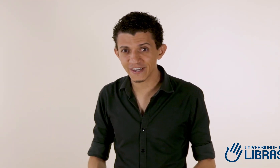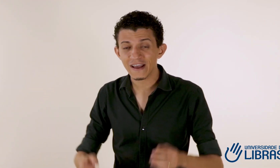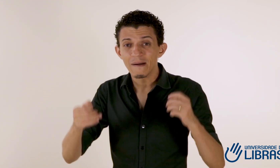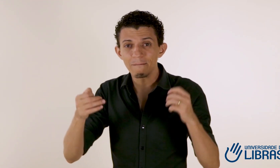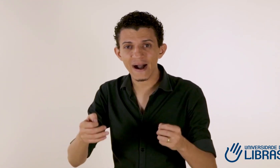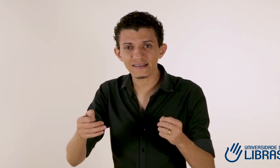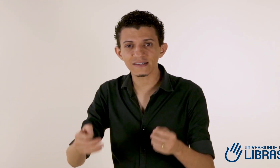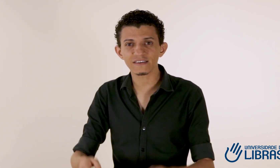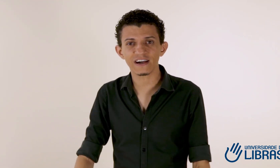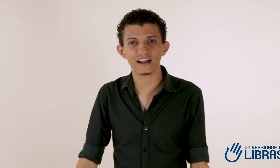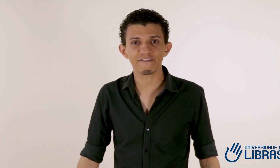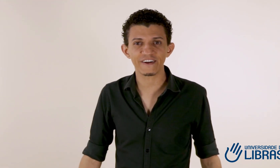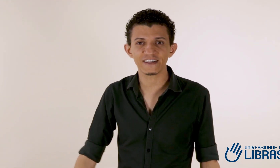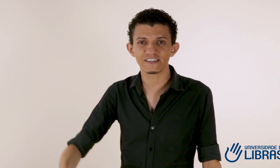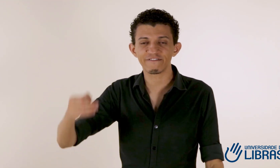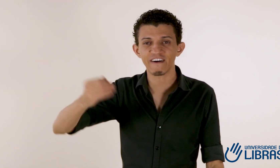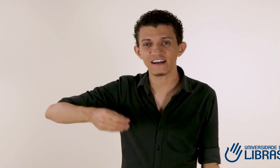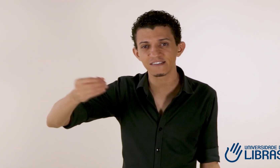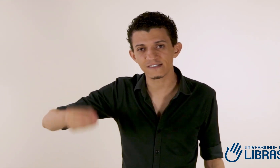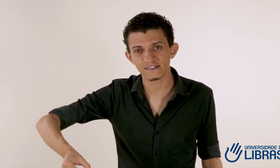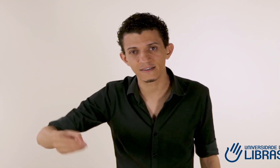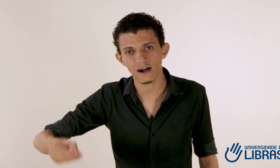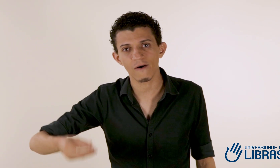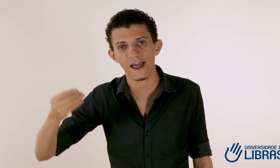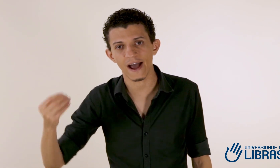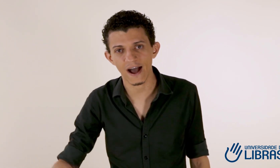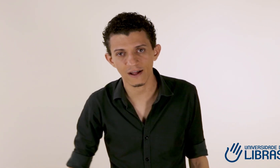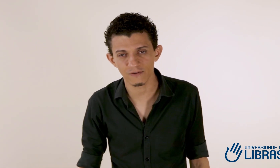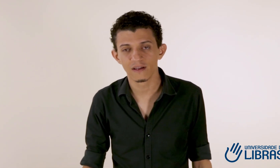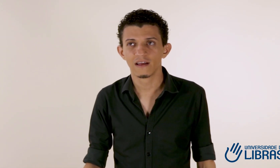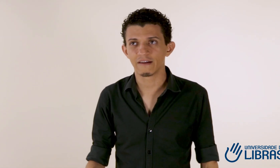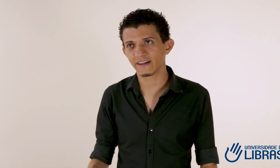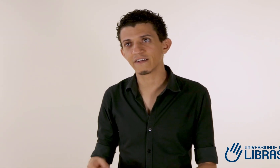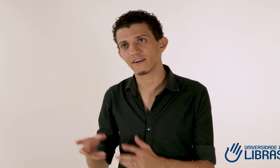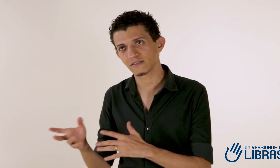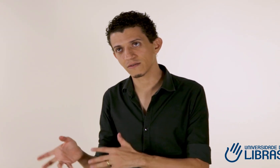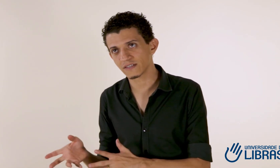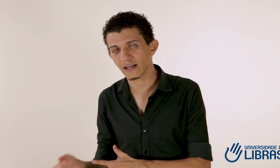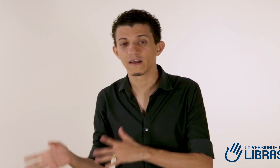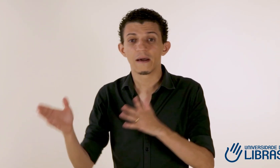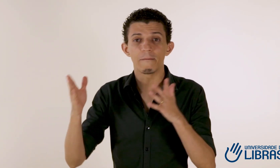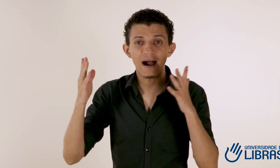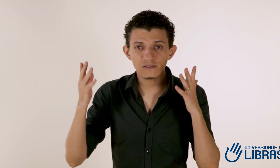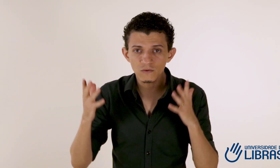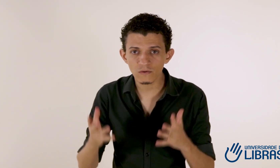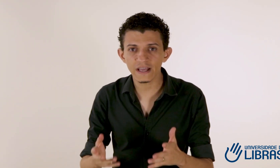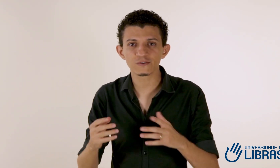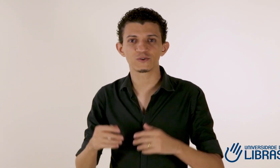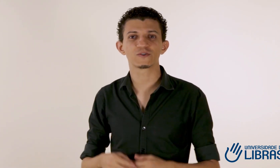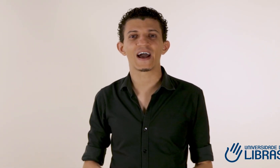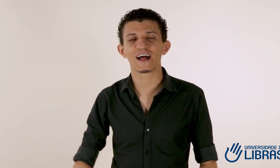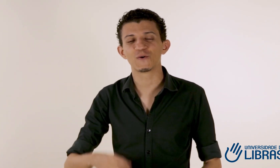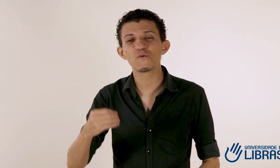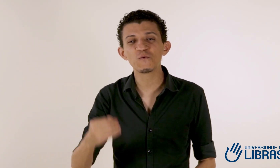dia, mas ainda vai lá na frente e faz esse sinal errado. Na verdade, faz o sinal certo, mas no contexto de uso errado, um